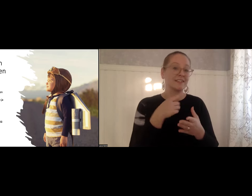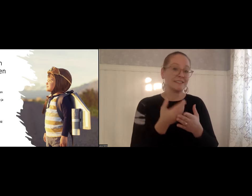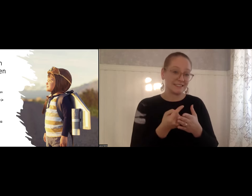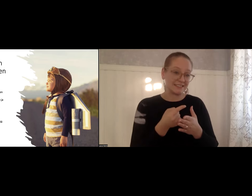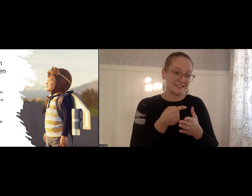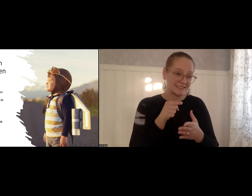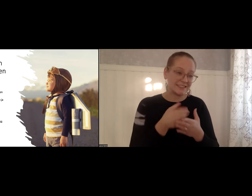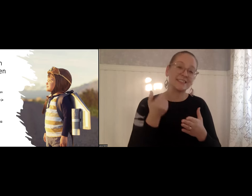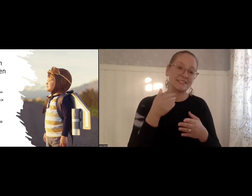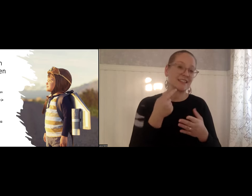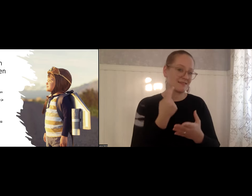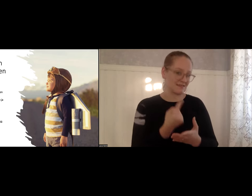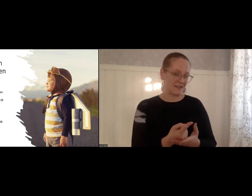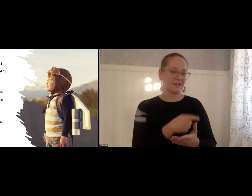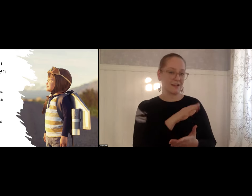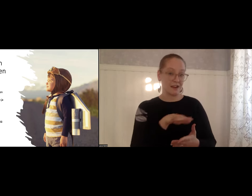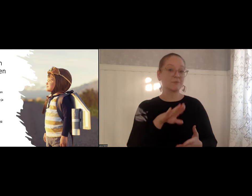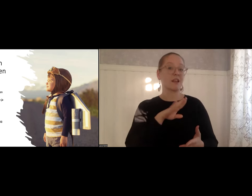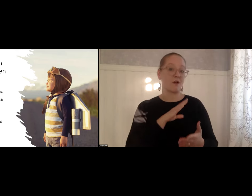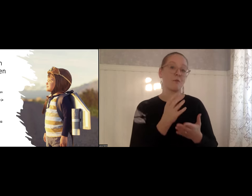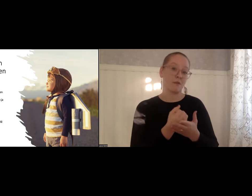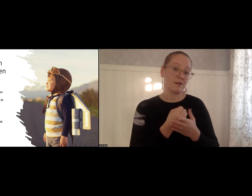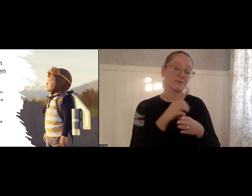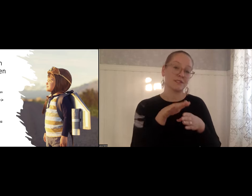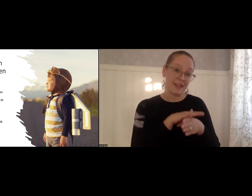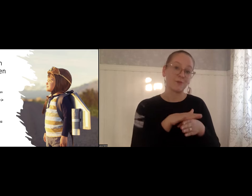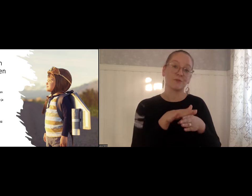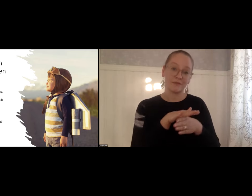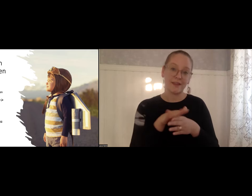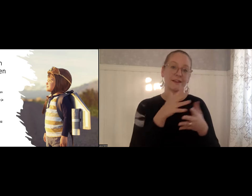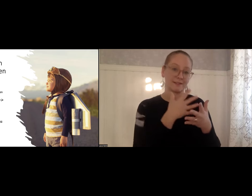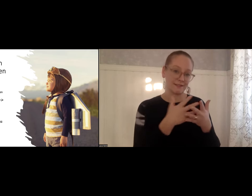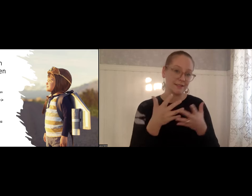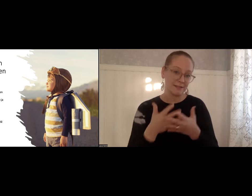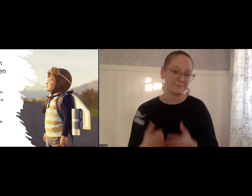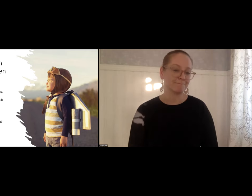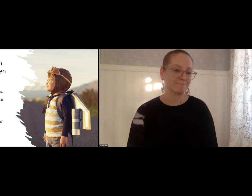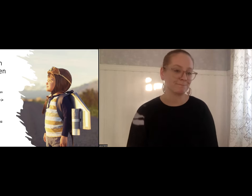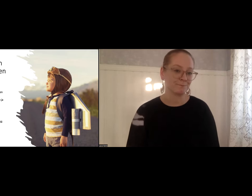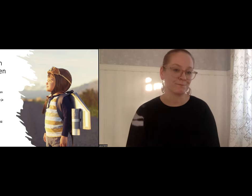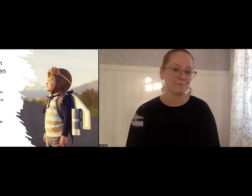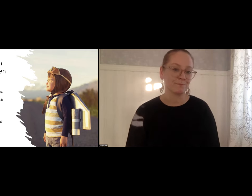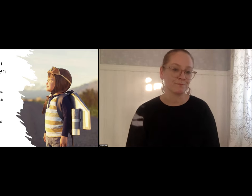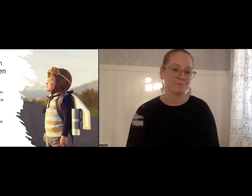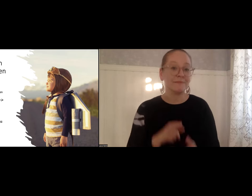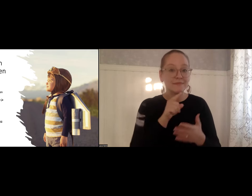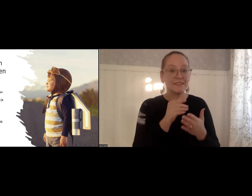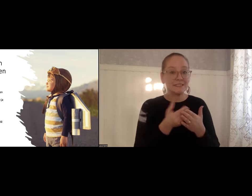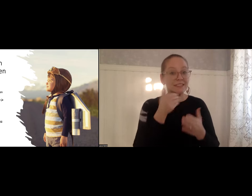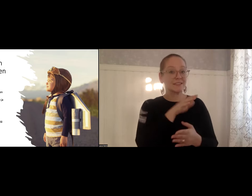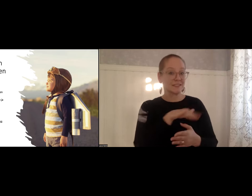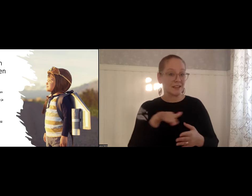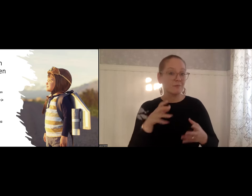sitä kieltä käytetään. Silloin se kehittyy. Ja se on tärkeintä, että lapsella on se